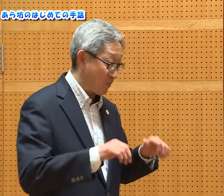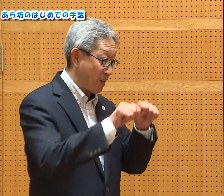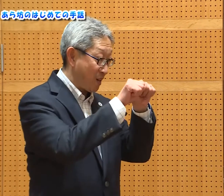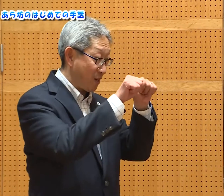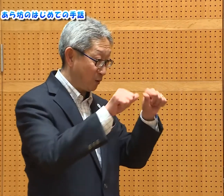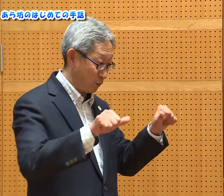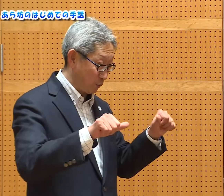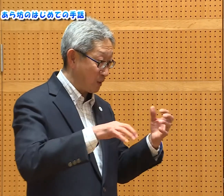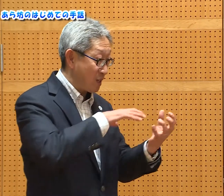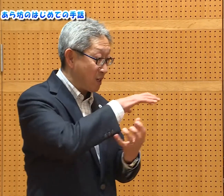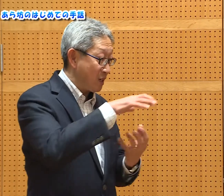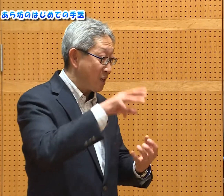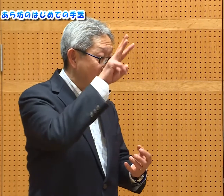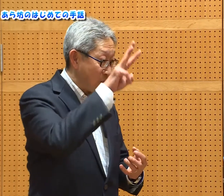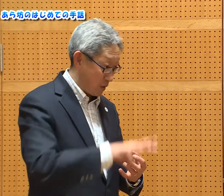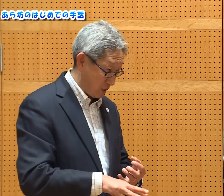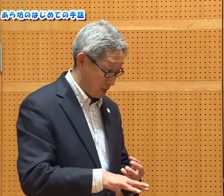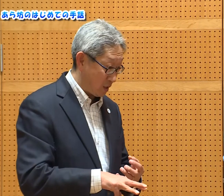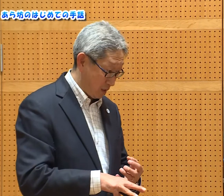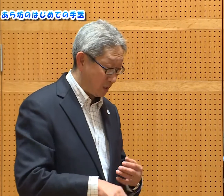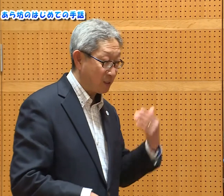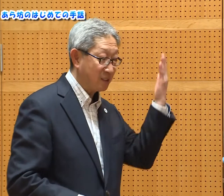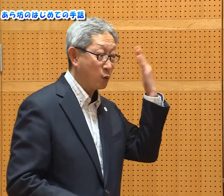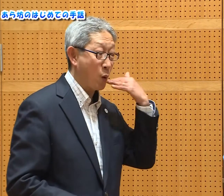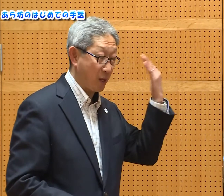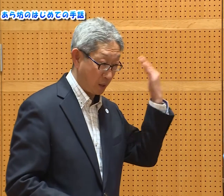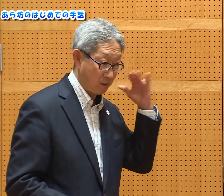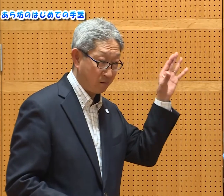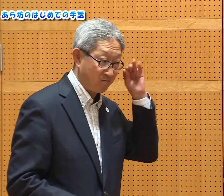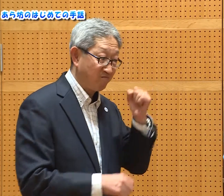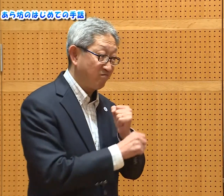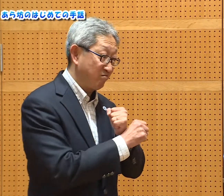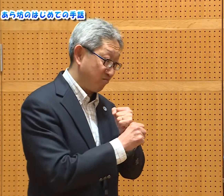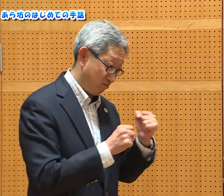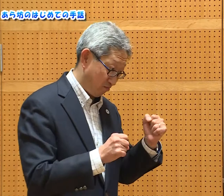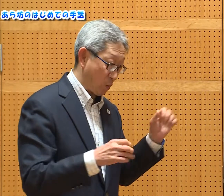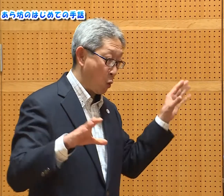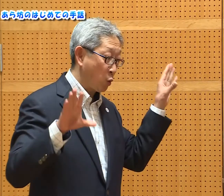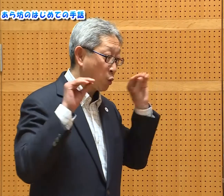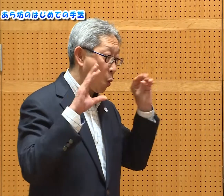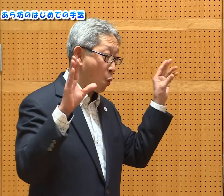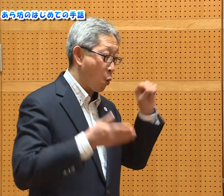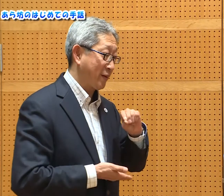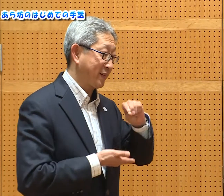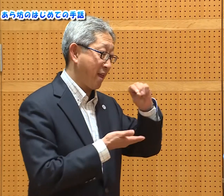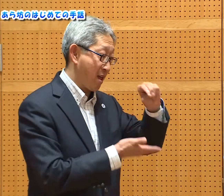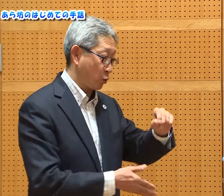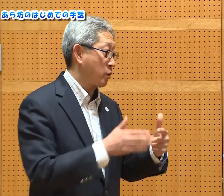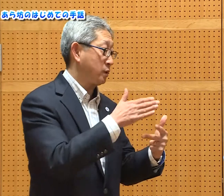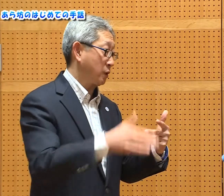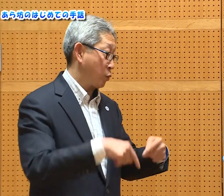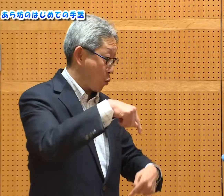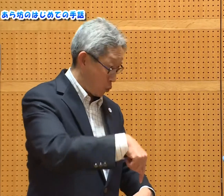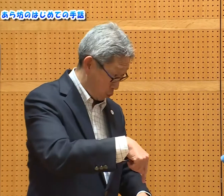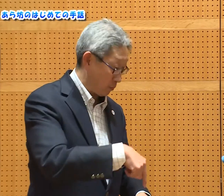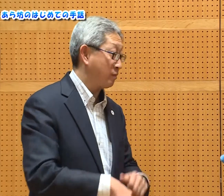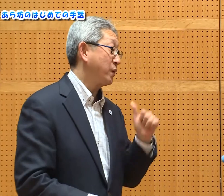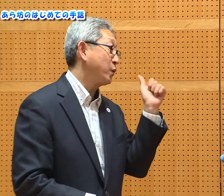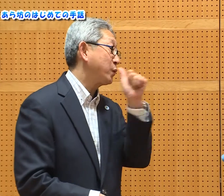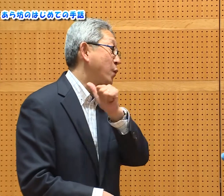今回はアクロス荒川の聞こえない人や聞こえづらい人のためのバリアフリー対応について紹介します